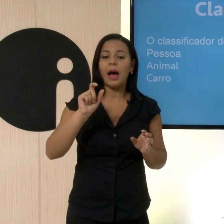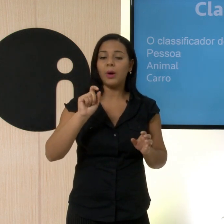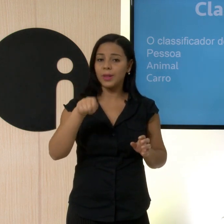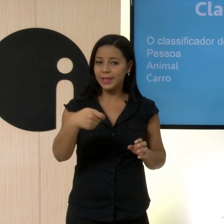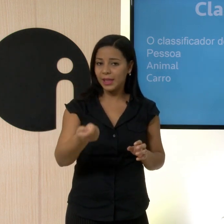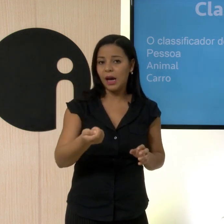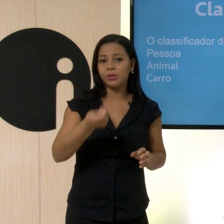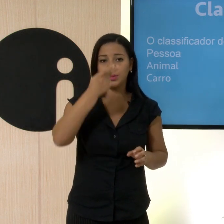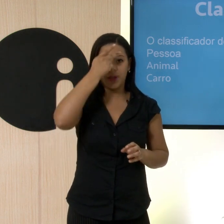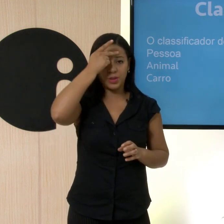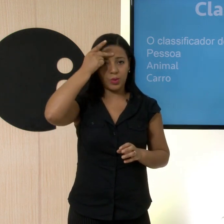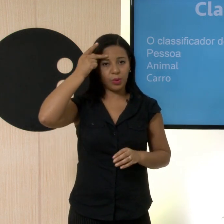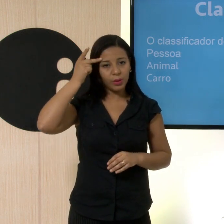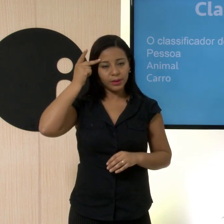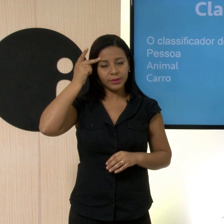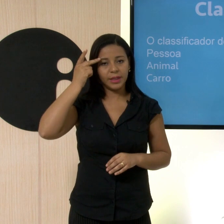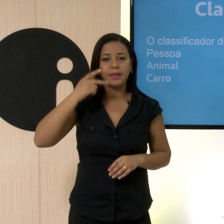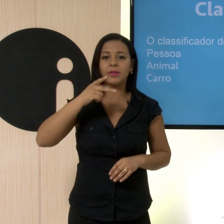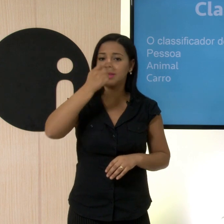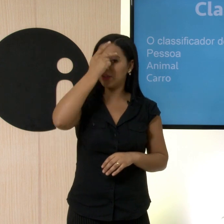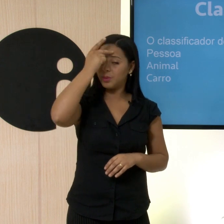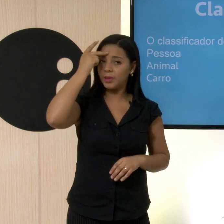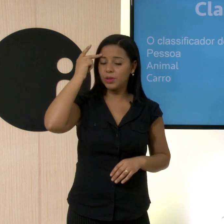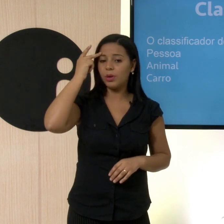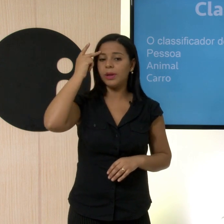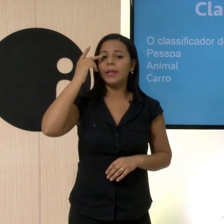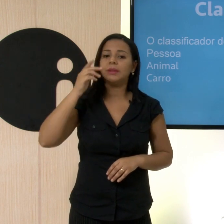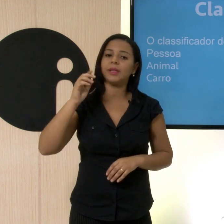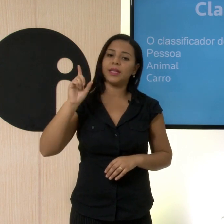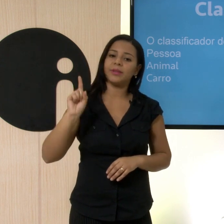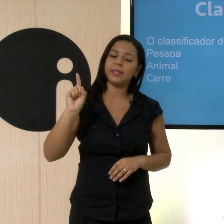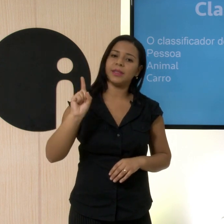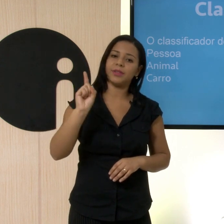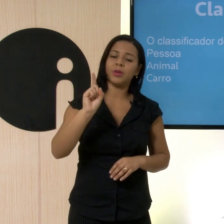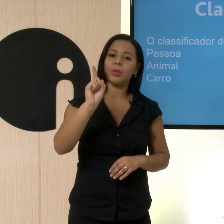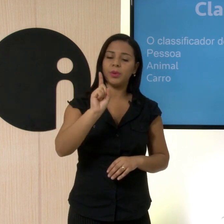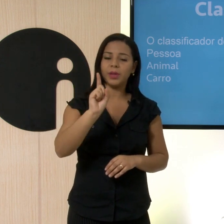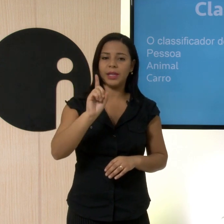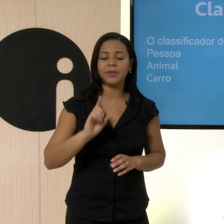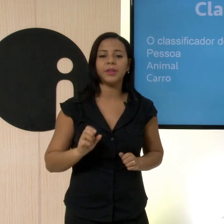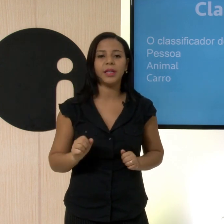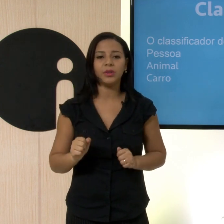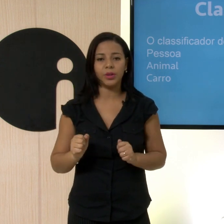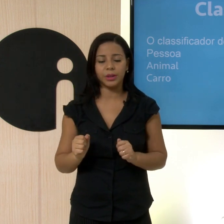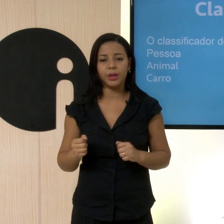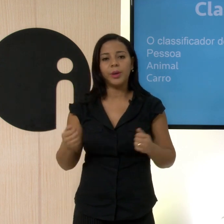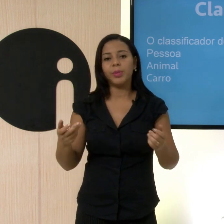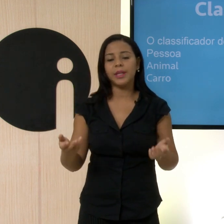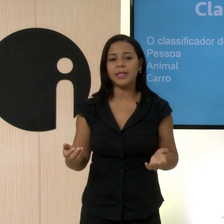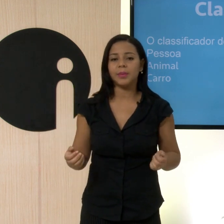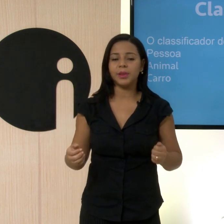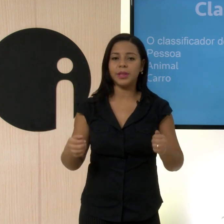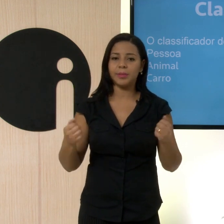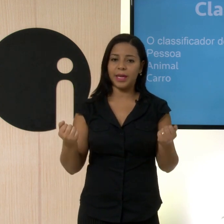o sinal de pessoa, que esse é o sinal de pessoa, isso daqui vai servir como classificador. Por exemplo, também